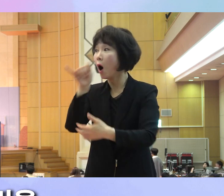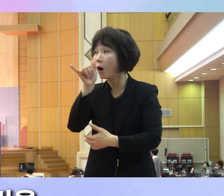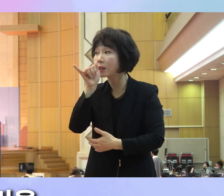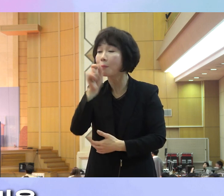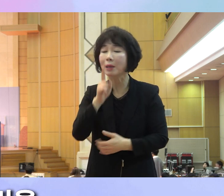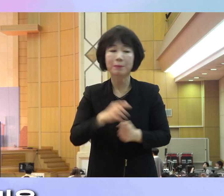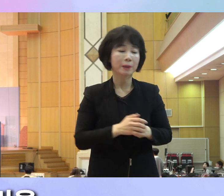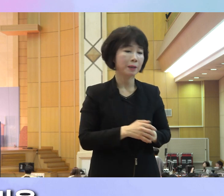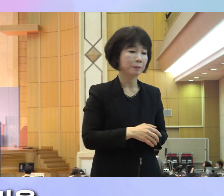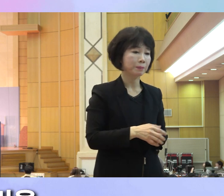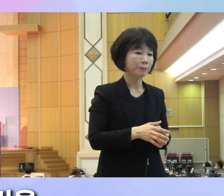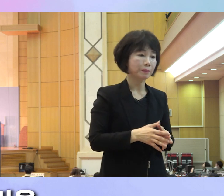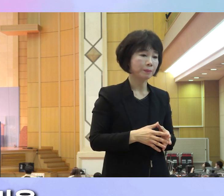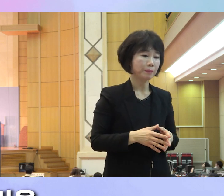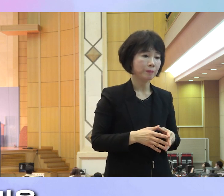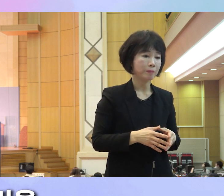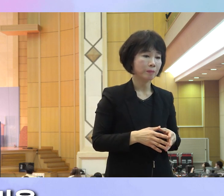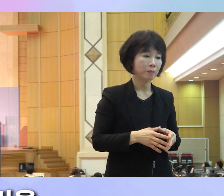각